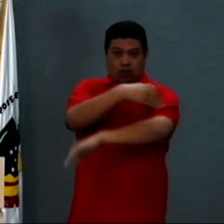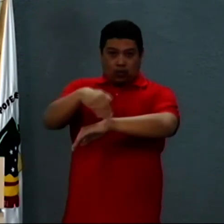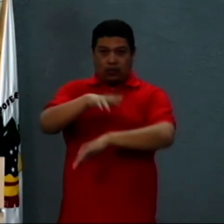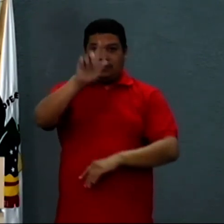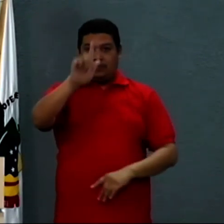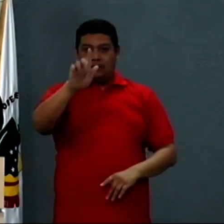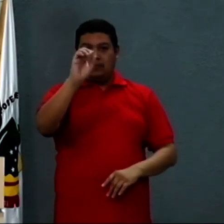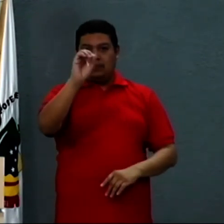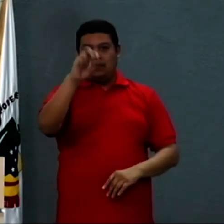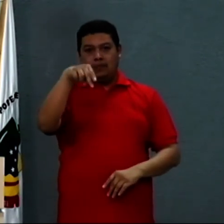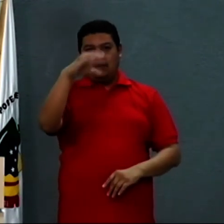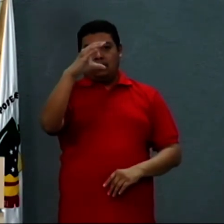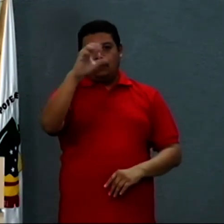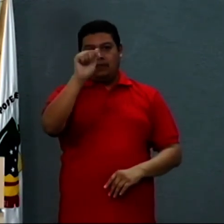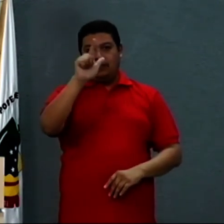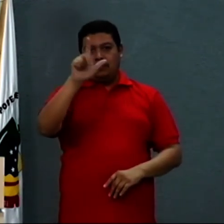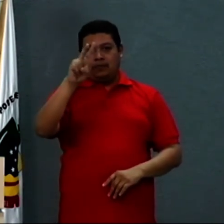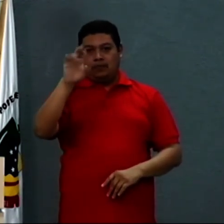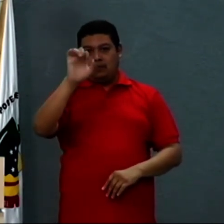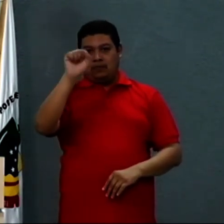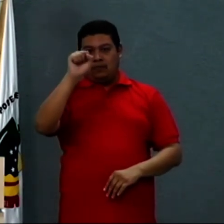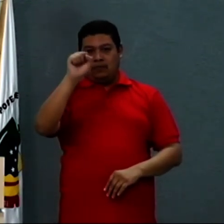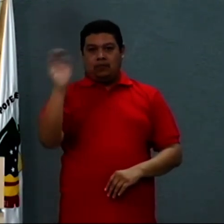atendido o pedido da saída d'água, muito bonito. Só que a parte